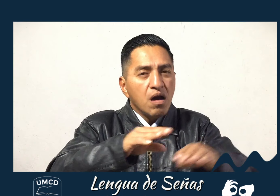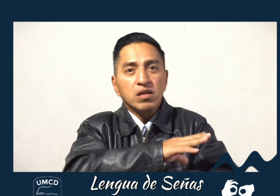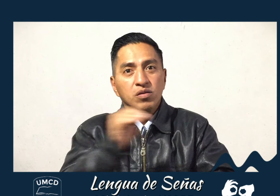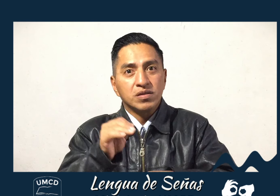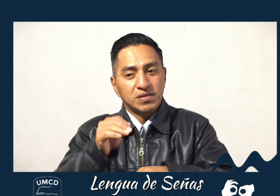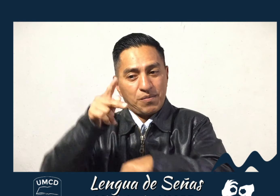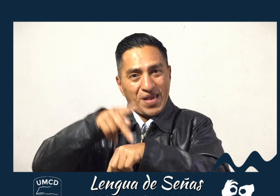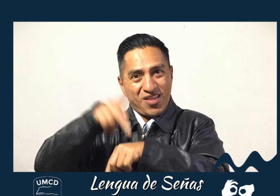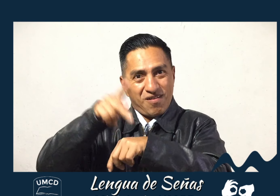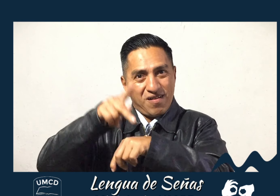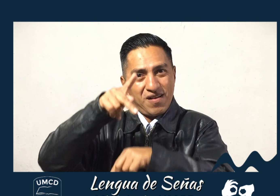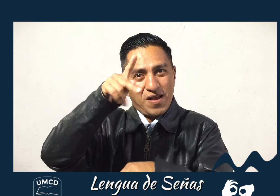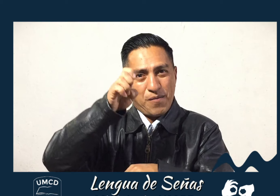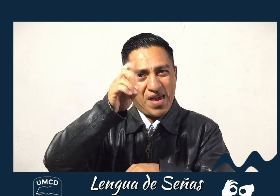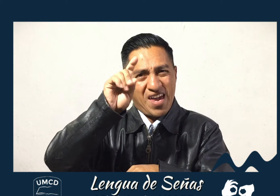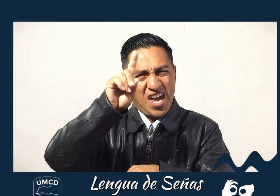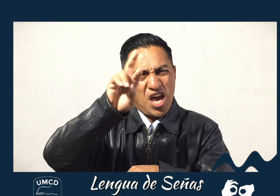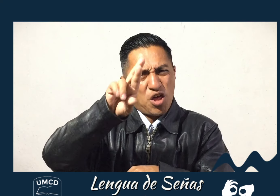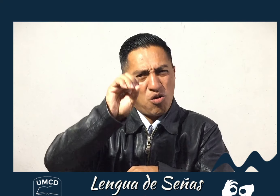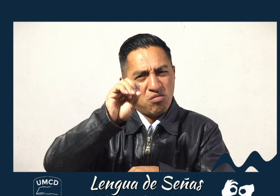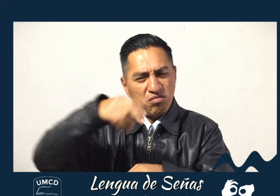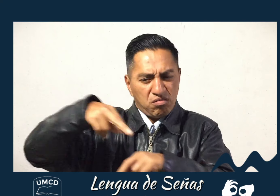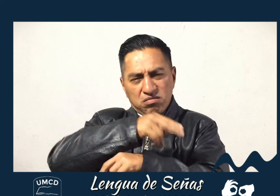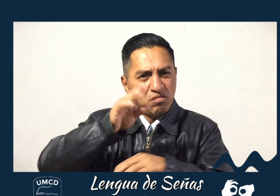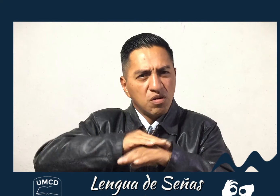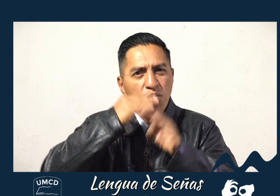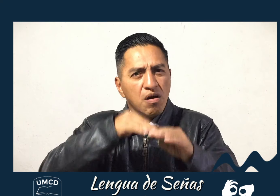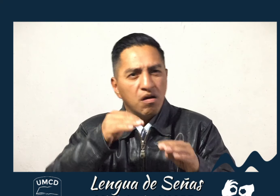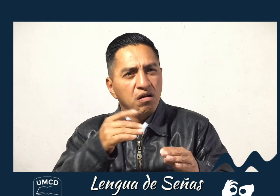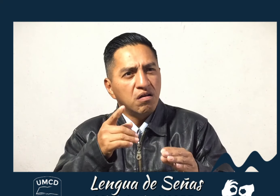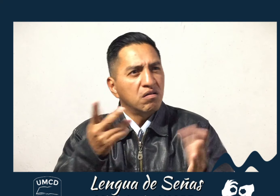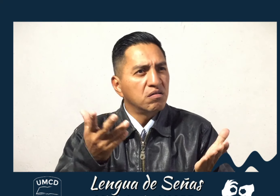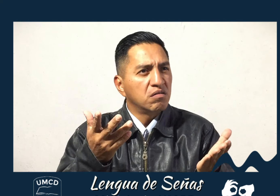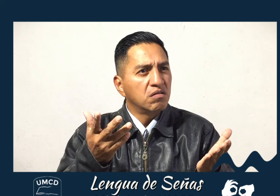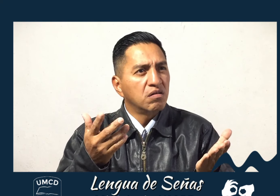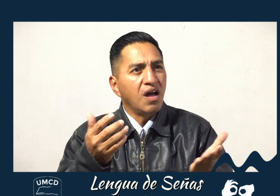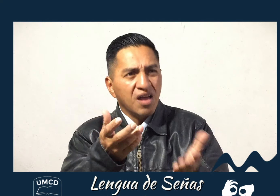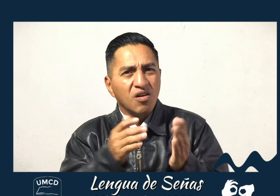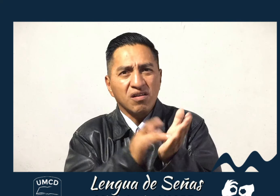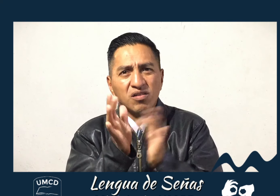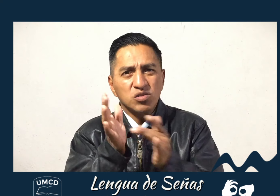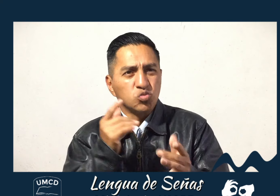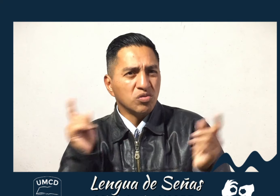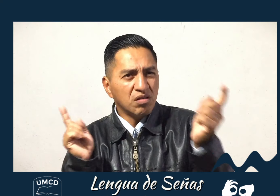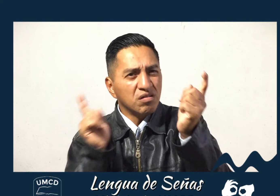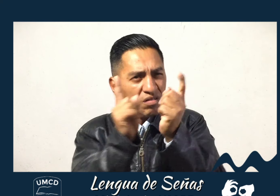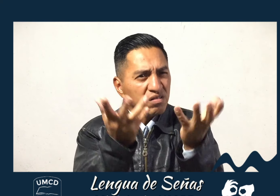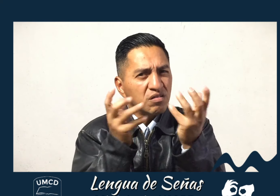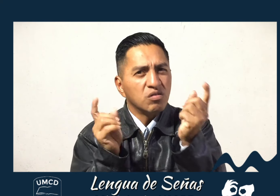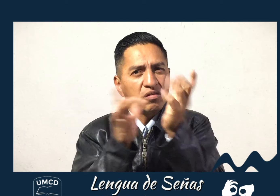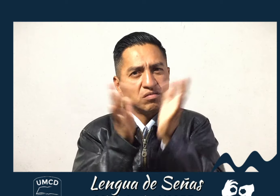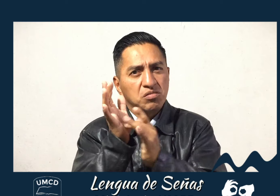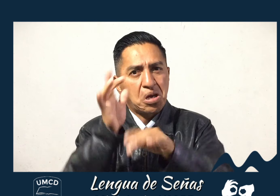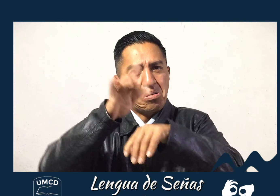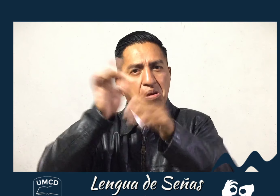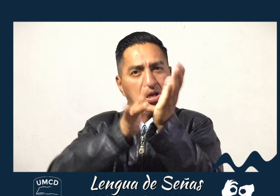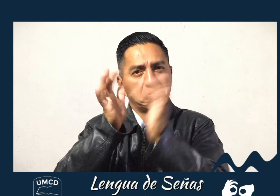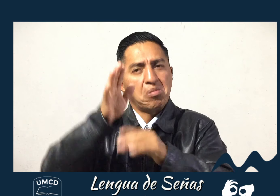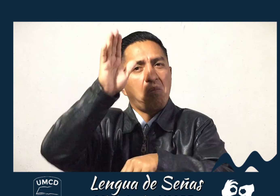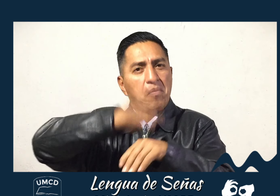que era Jesús, le dijo o le pidió que le permitiera hacer lo mismo que él estaba haciendo. Jesús se lo permitió, él